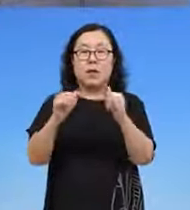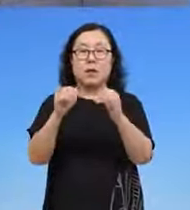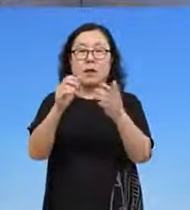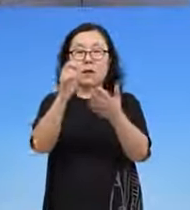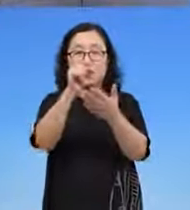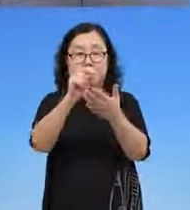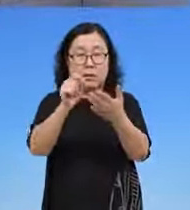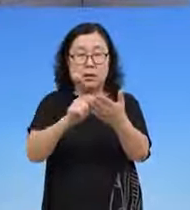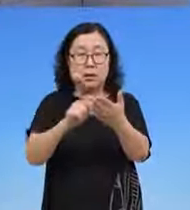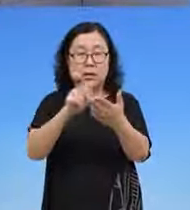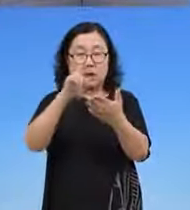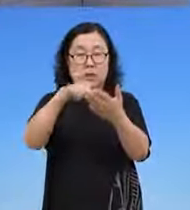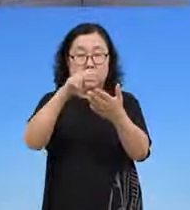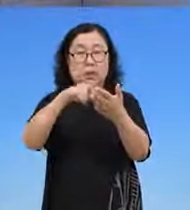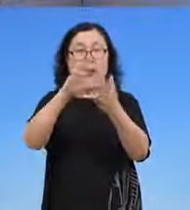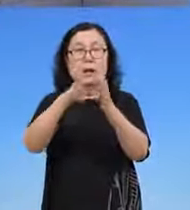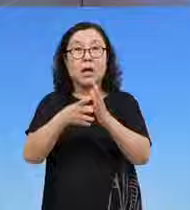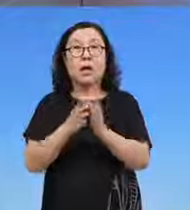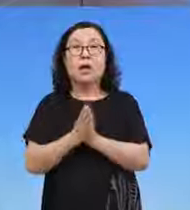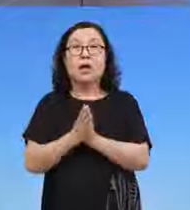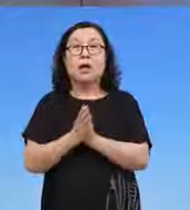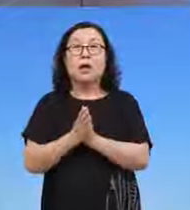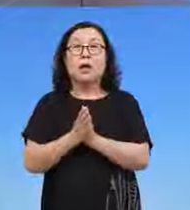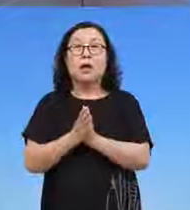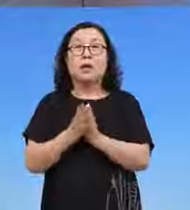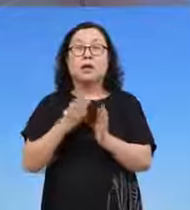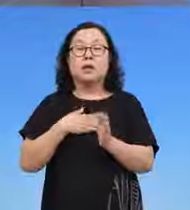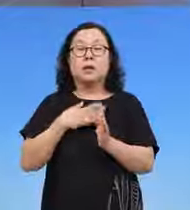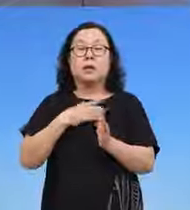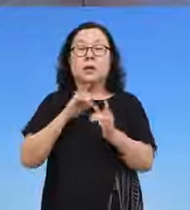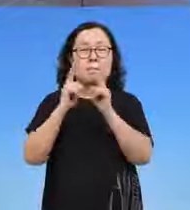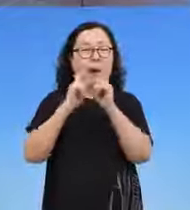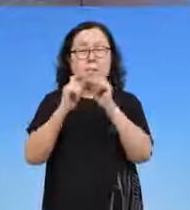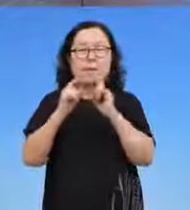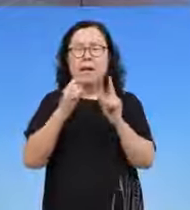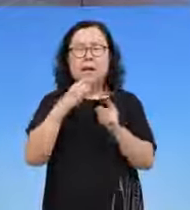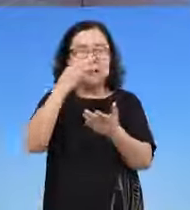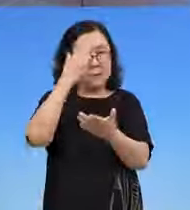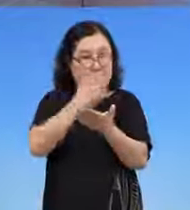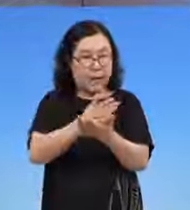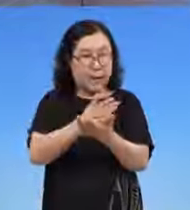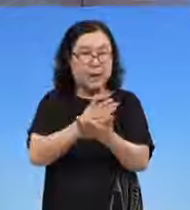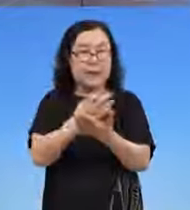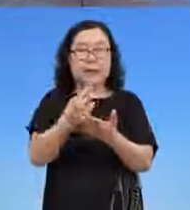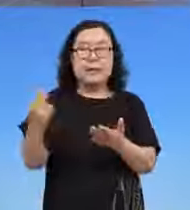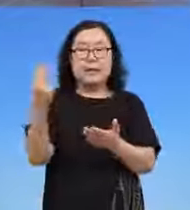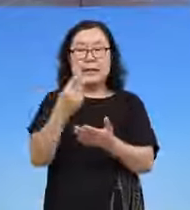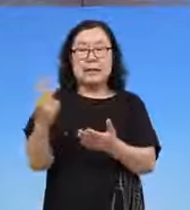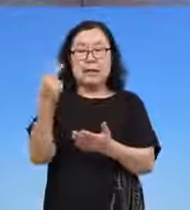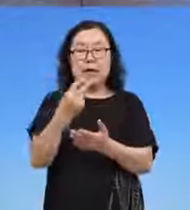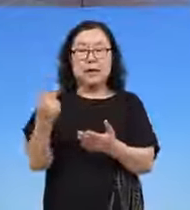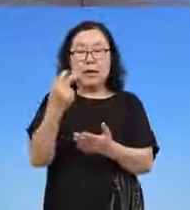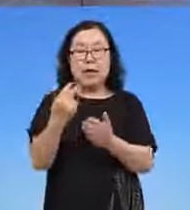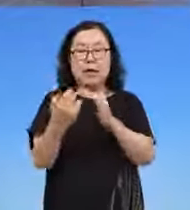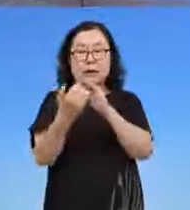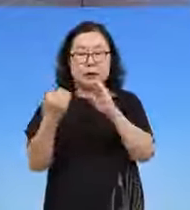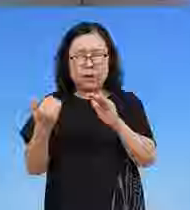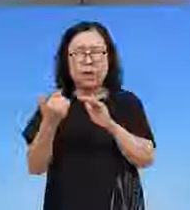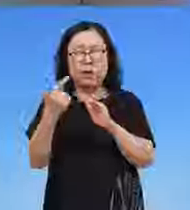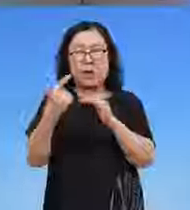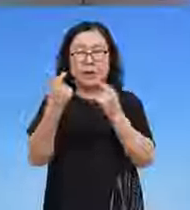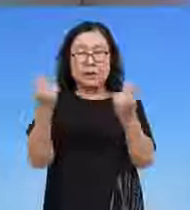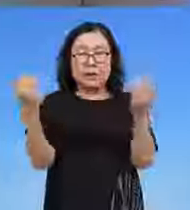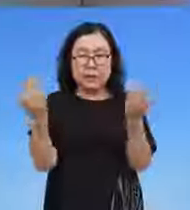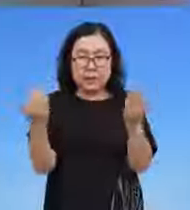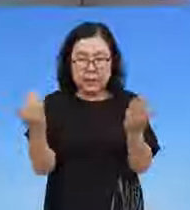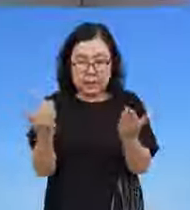너 말이야, 그 오늘 이 본문 가지고 설교할 때 그 캐캐묵은 이론만 갖고 떠들지 마라. 2000년 전에 이런 일이 있었다는 걸